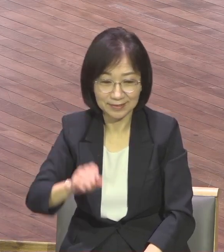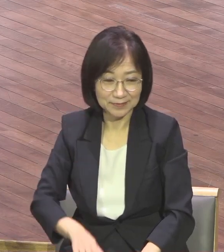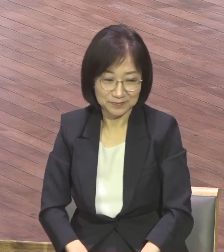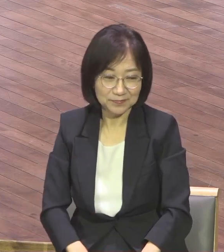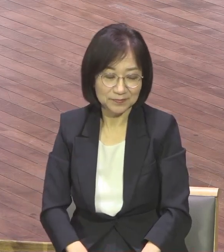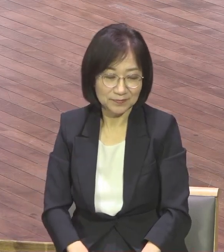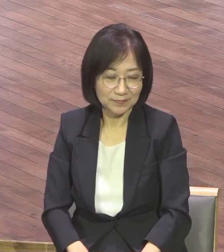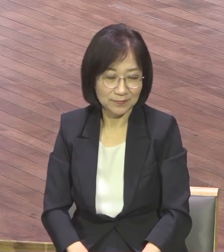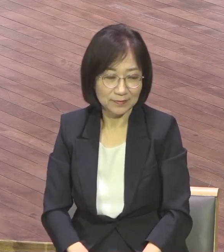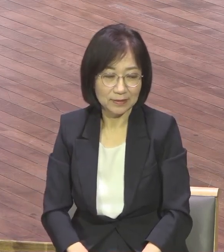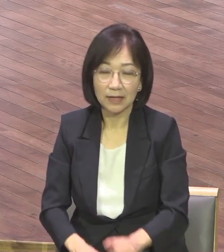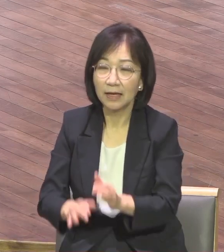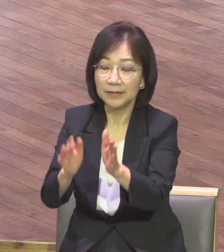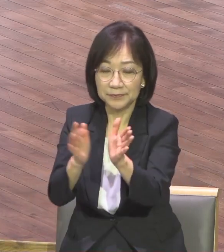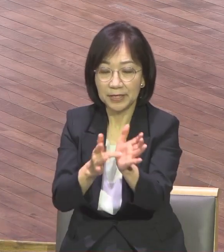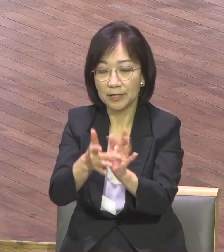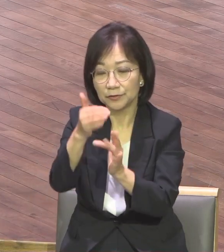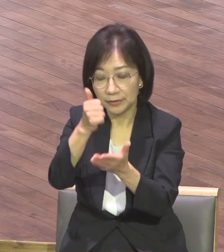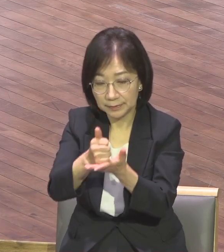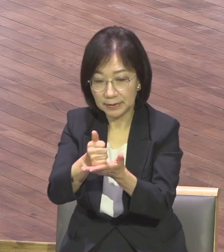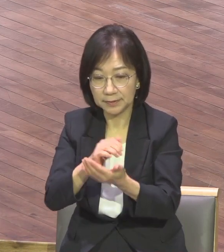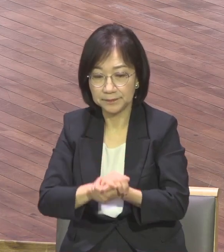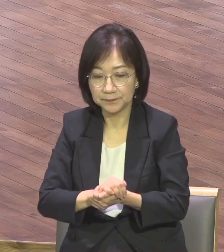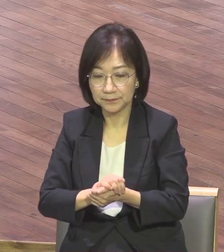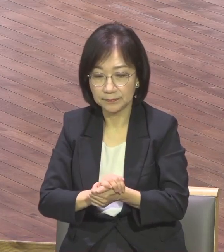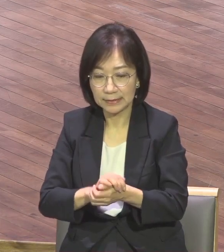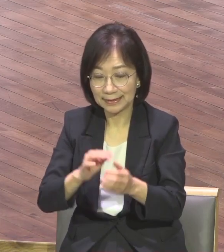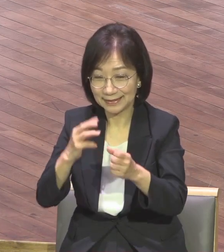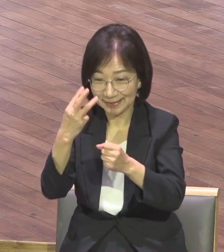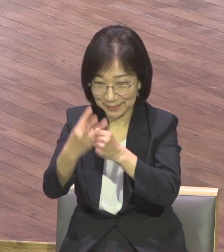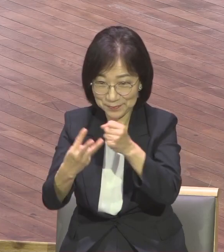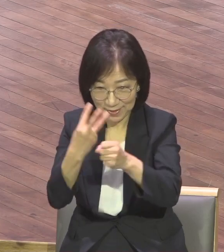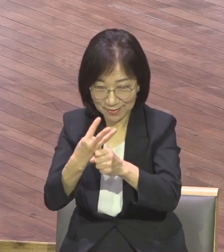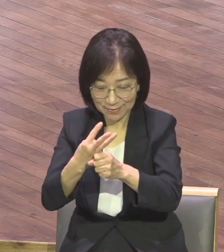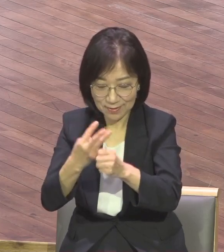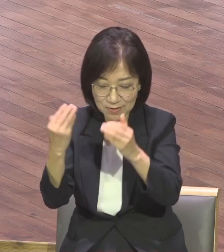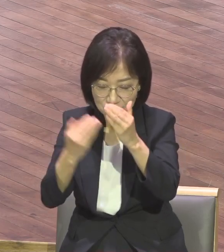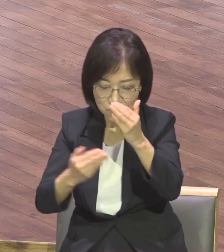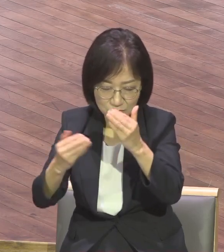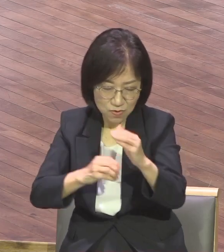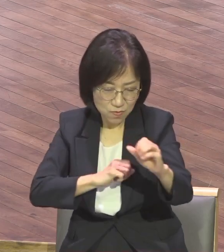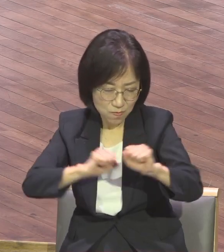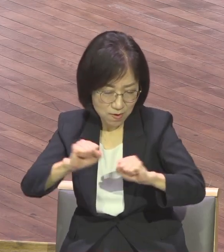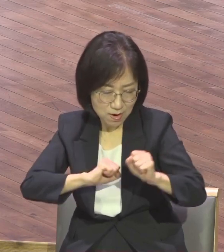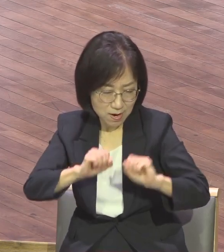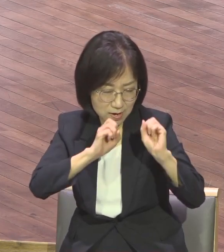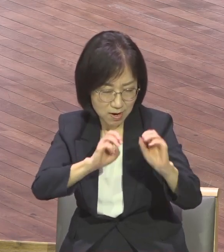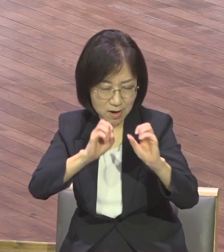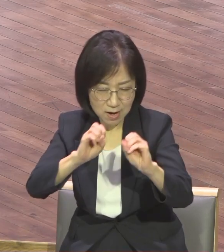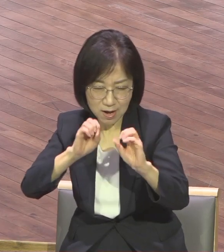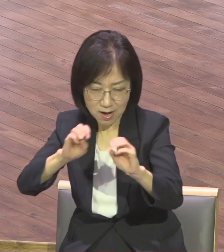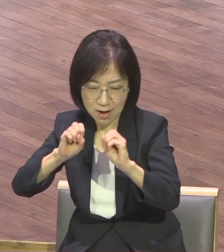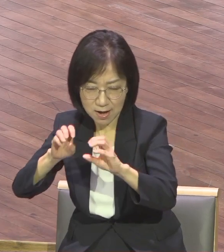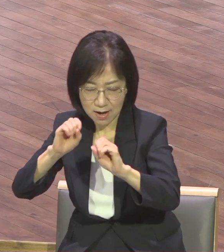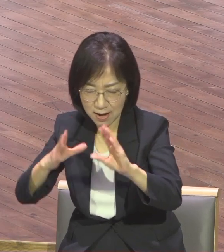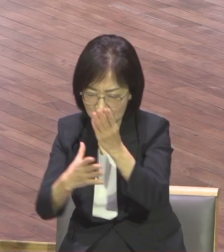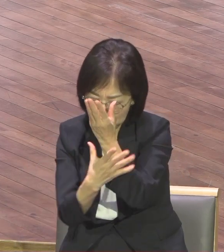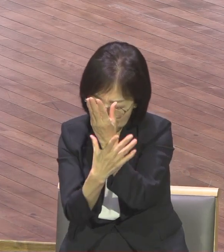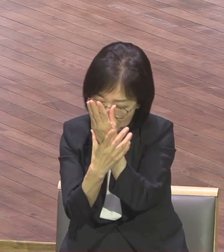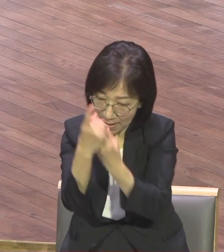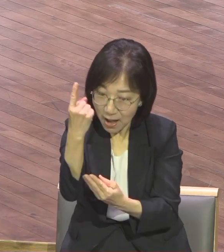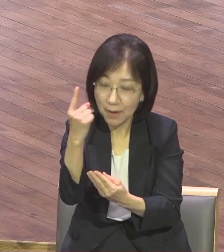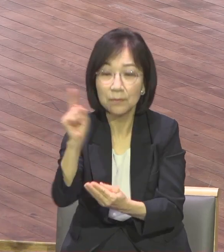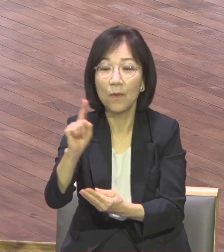지상 사역을 마무리하시면서 남기신 말씀의 핵심도 뭐야? 핵심 마지막